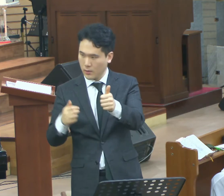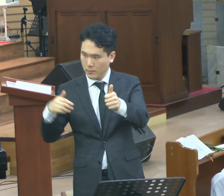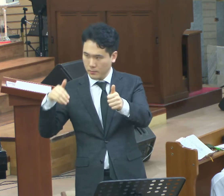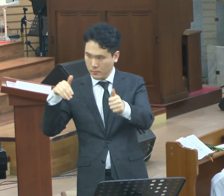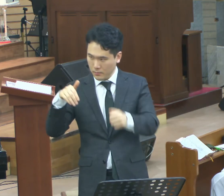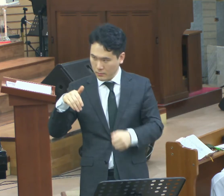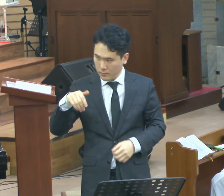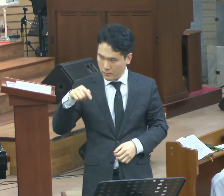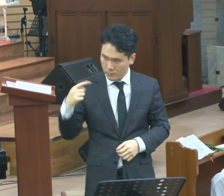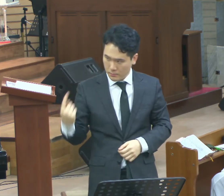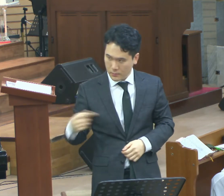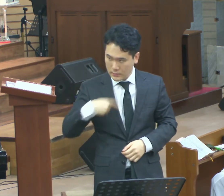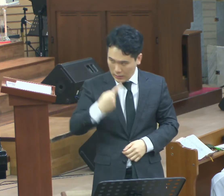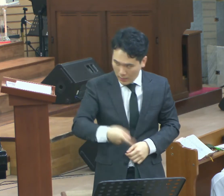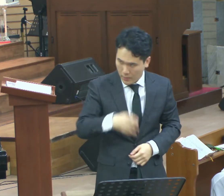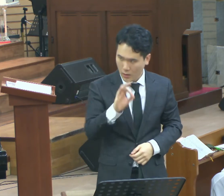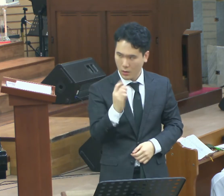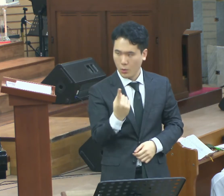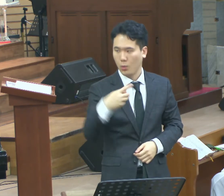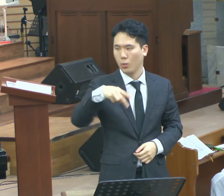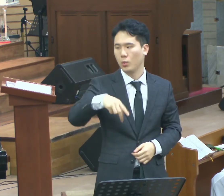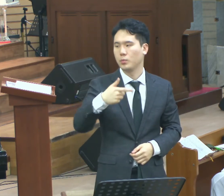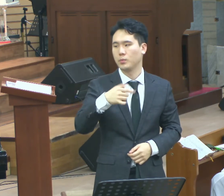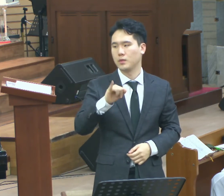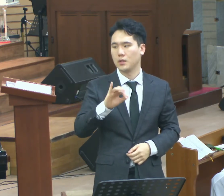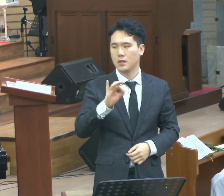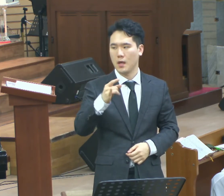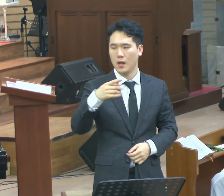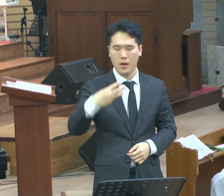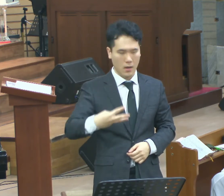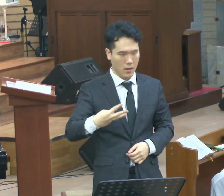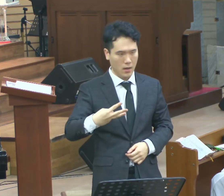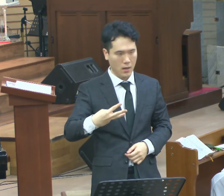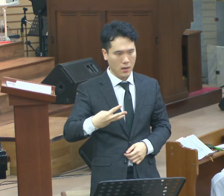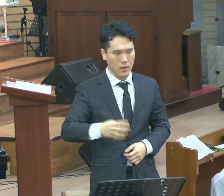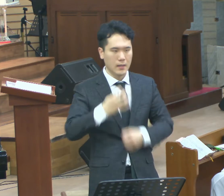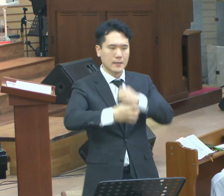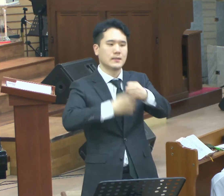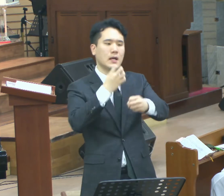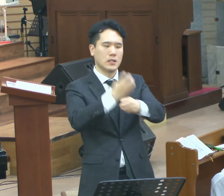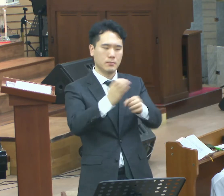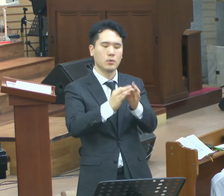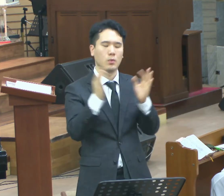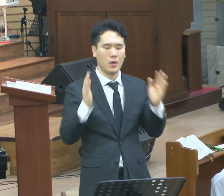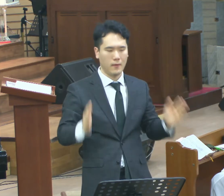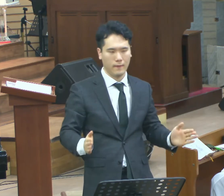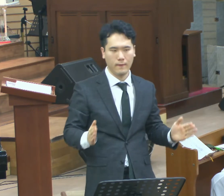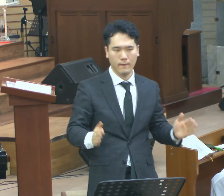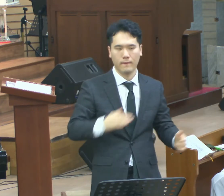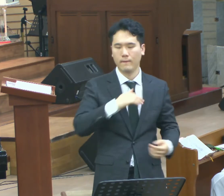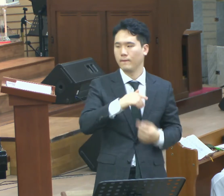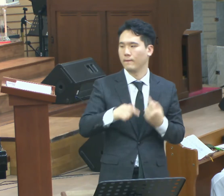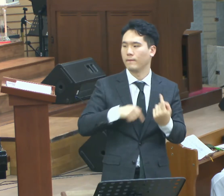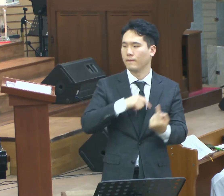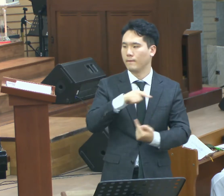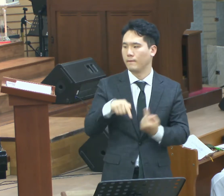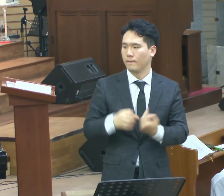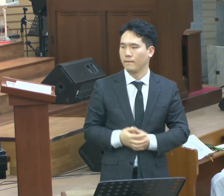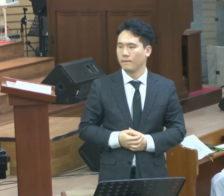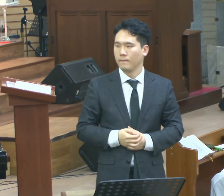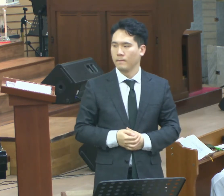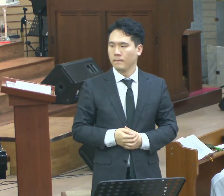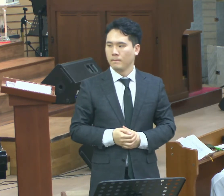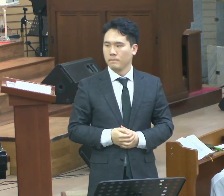된 거예요. 몇 년 동안? 40년 동안. 40년이면 다윗의 40년, 사울의